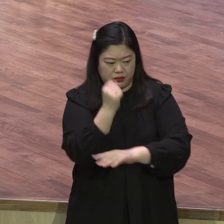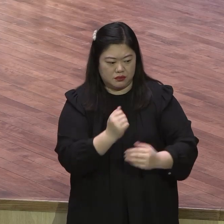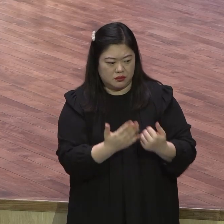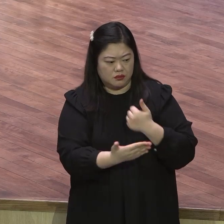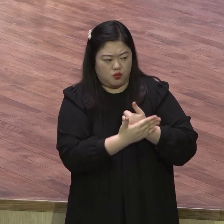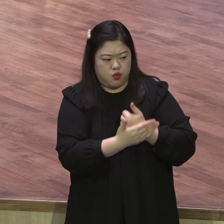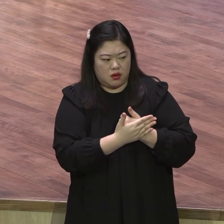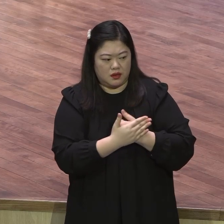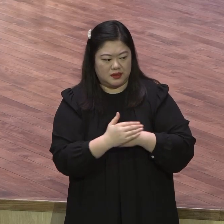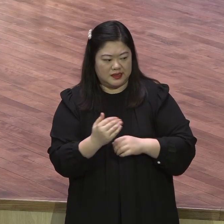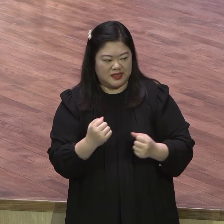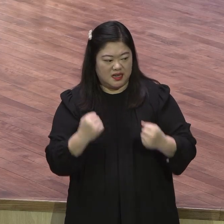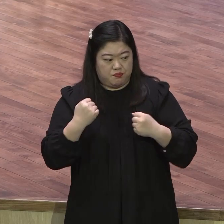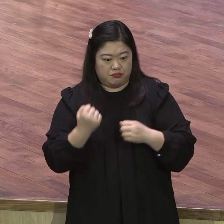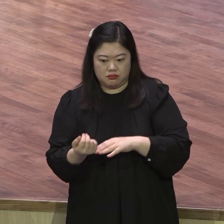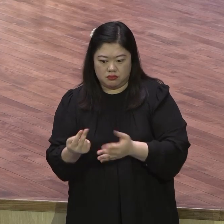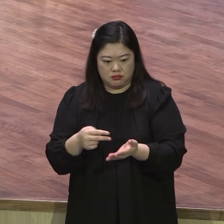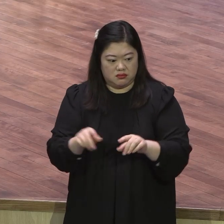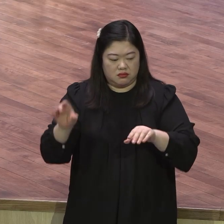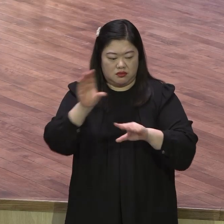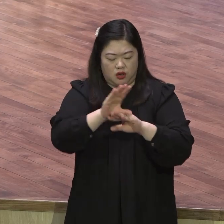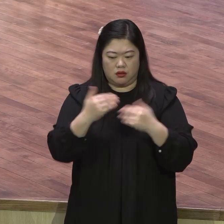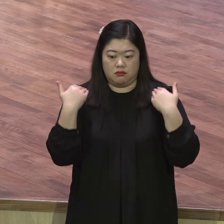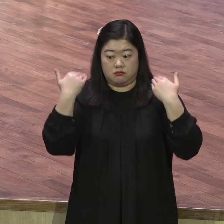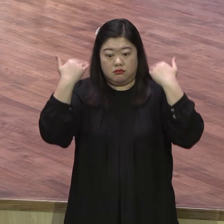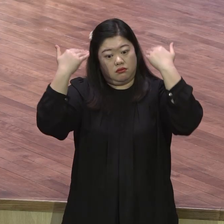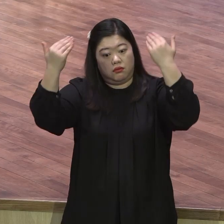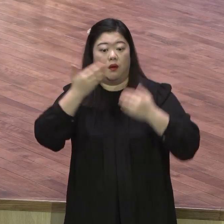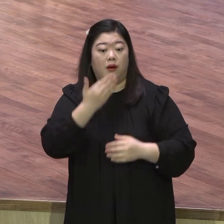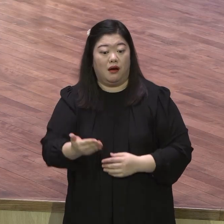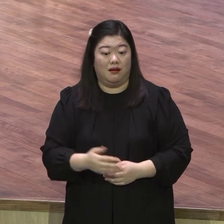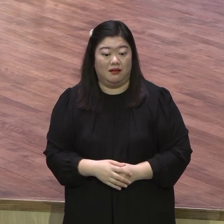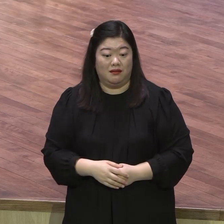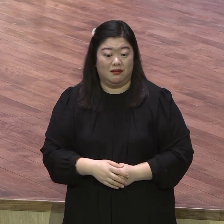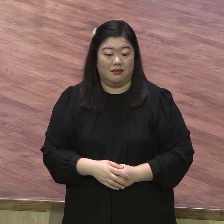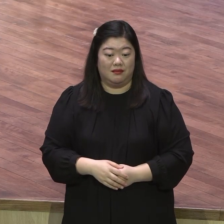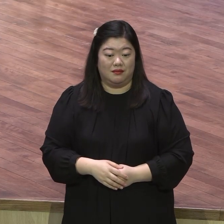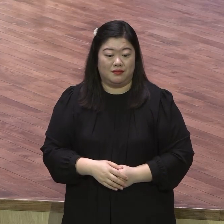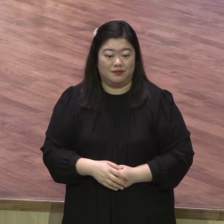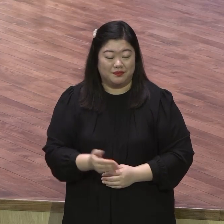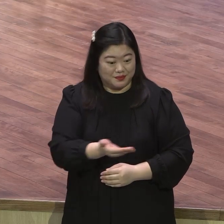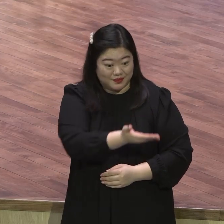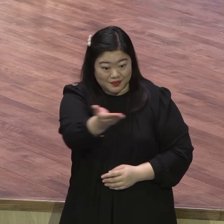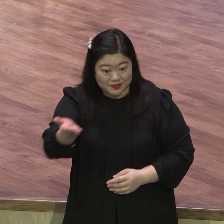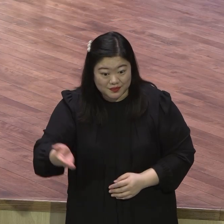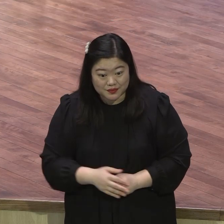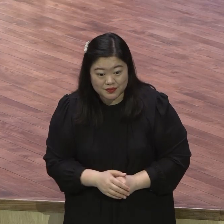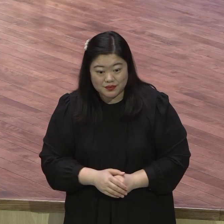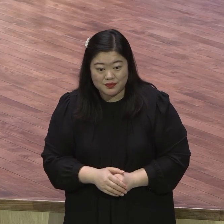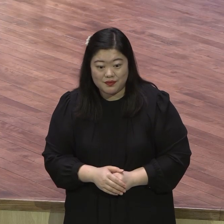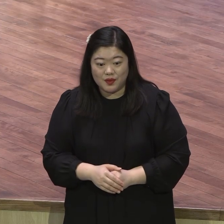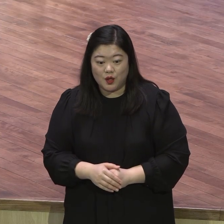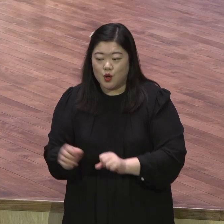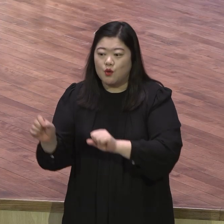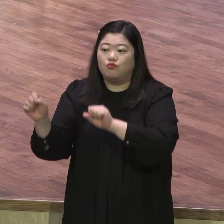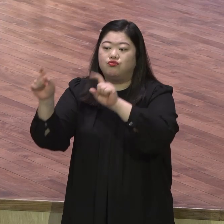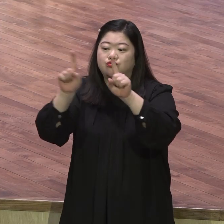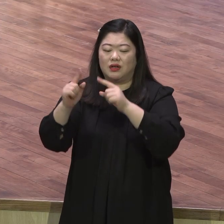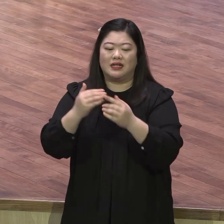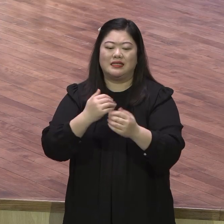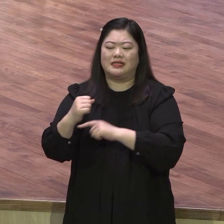전화 이복의 계기로 하나님이 삼게 주실 것입니다. 우리 여기의 모든 성도들 부활의 능력을